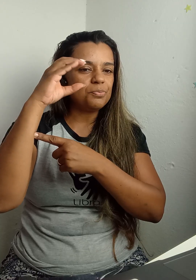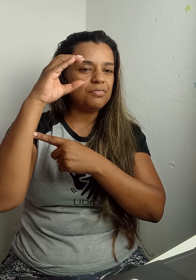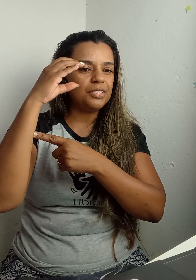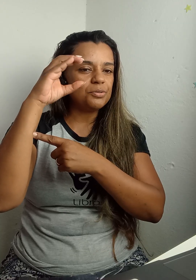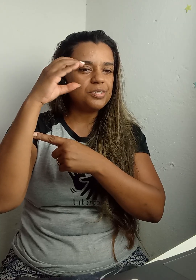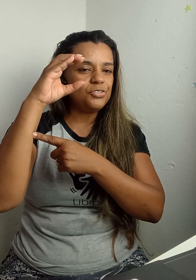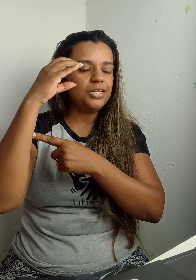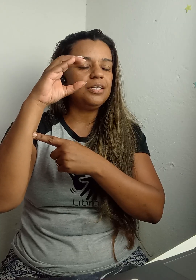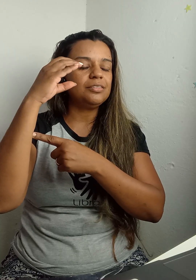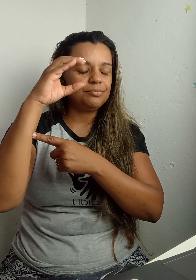para ver que é o cedilha.